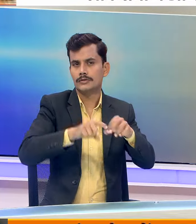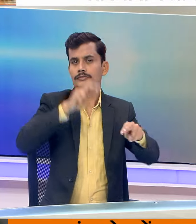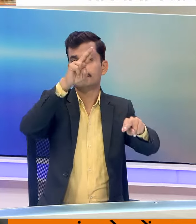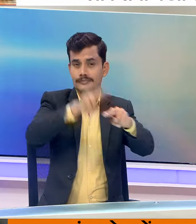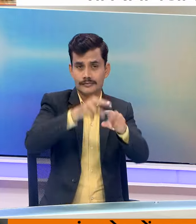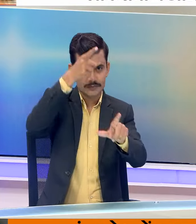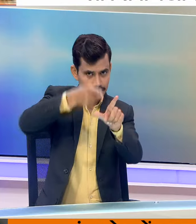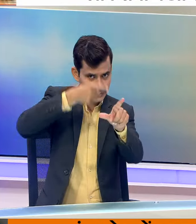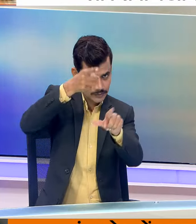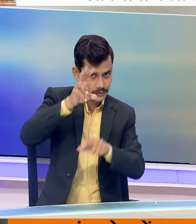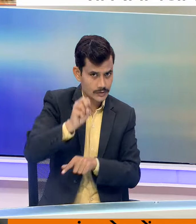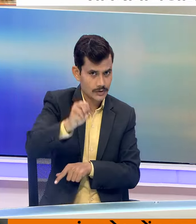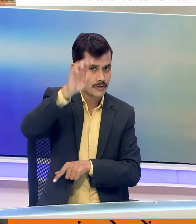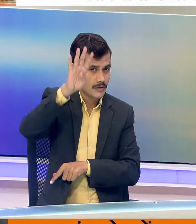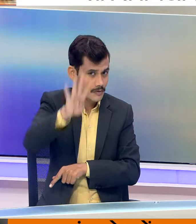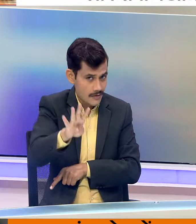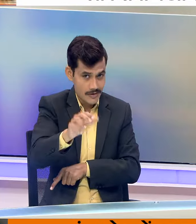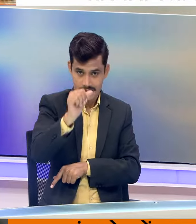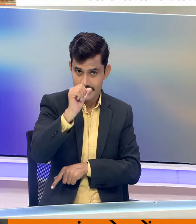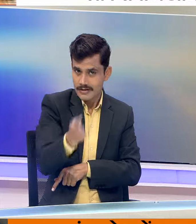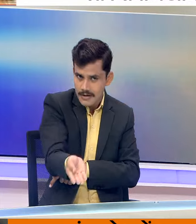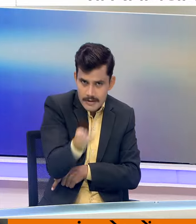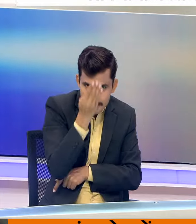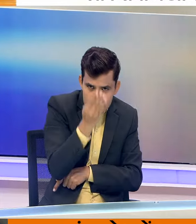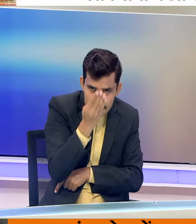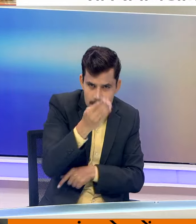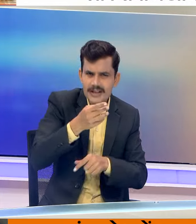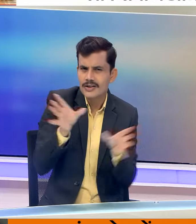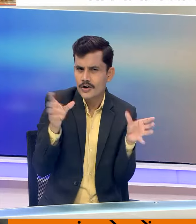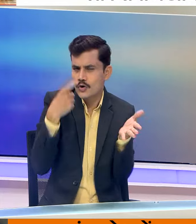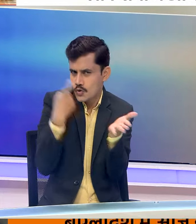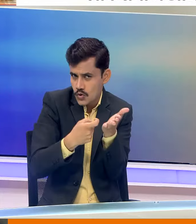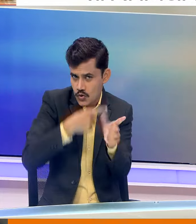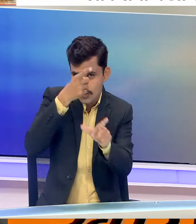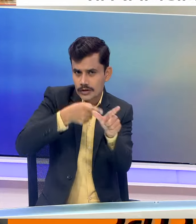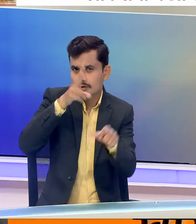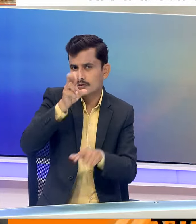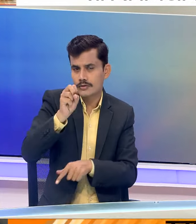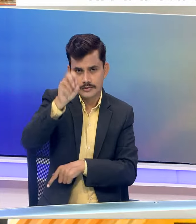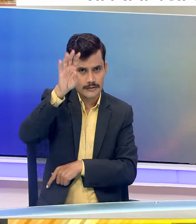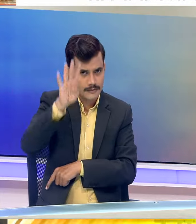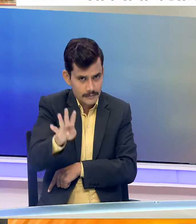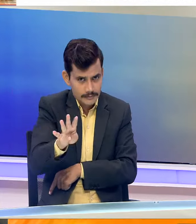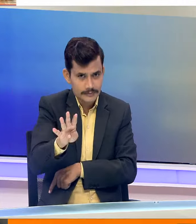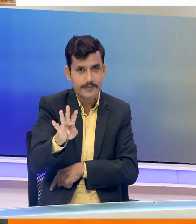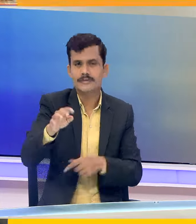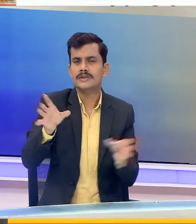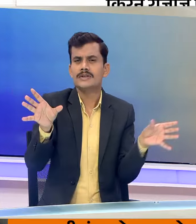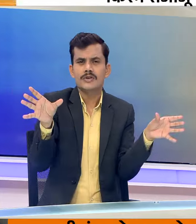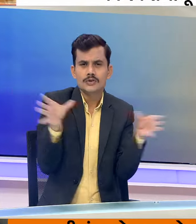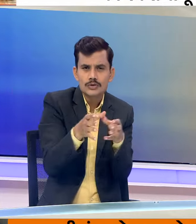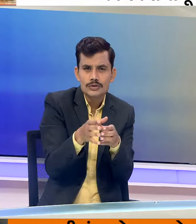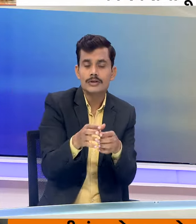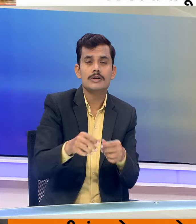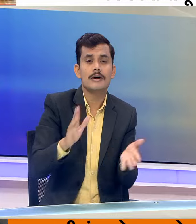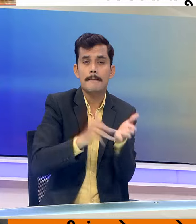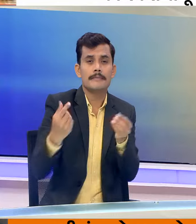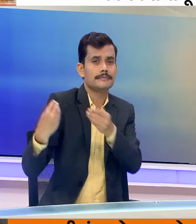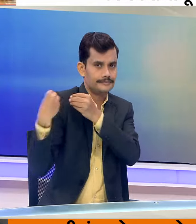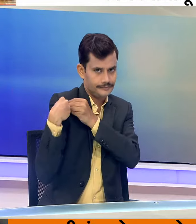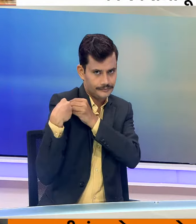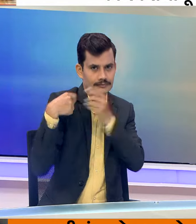2024 और मुसलमान वक्फ निरसन विधेयक 2024। दोनों ही विधेयक केंद्रीय अल्पसंख्यक कार्य मंत्री किरेन रिजिजू